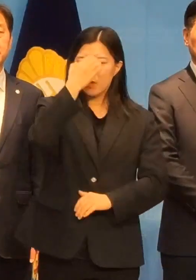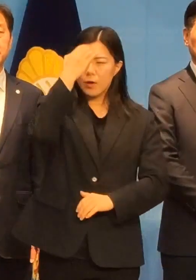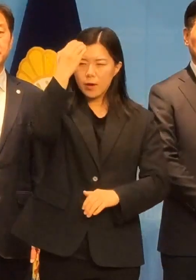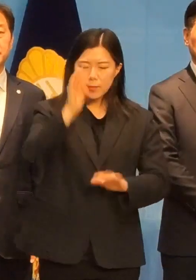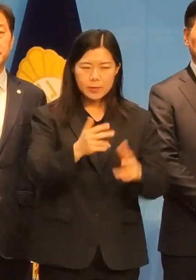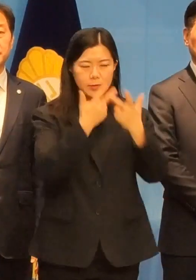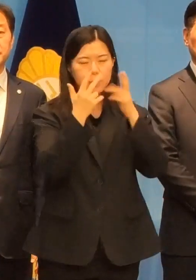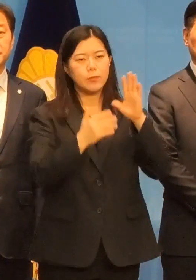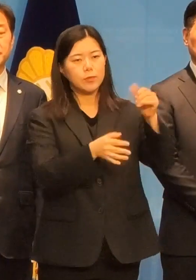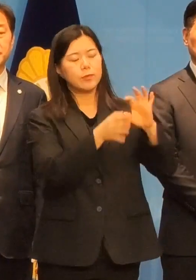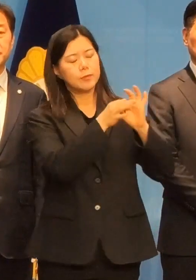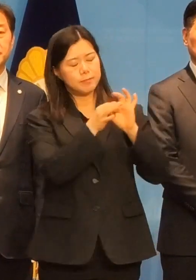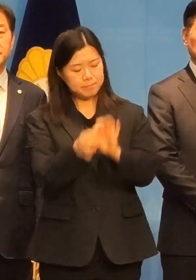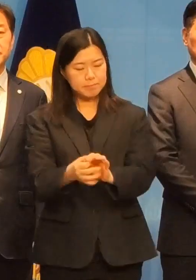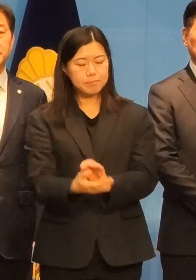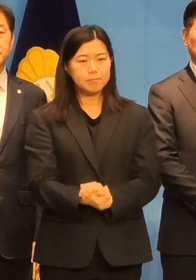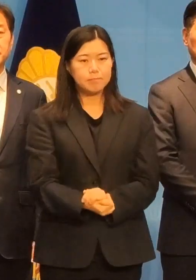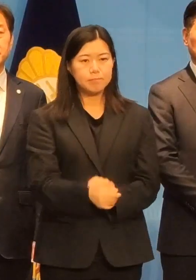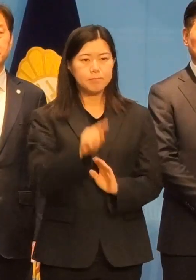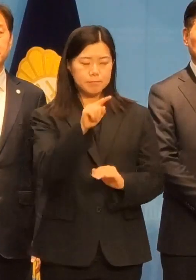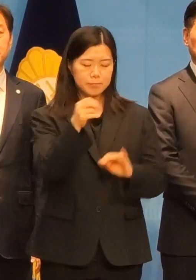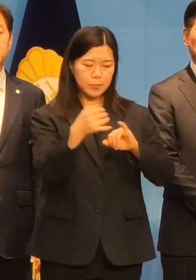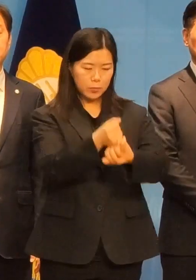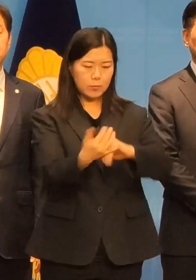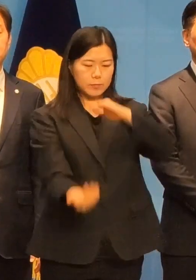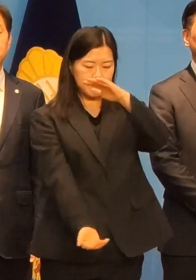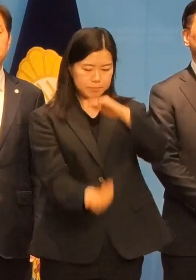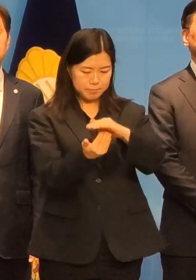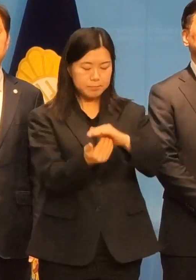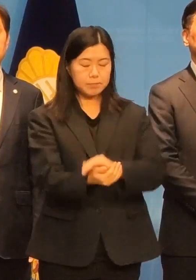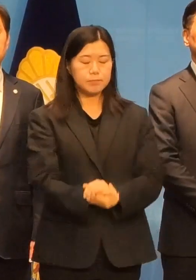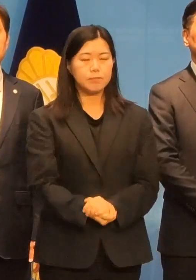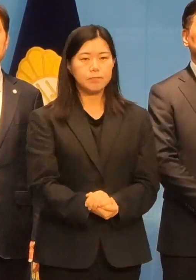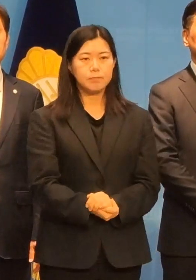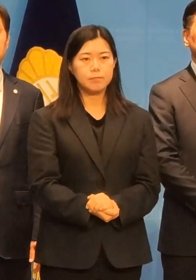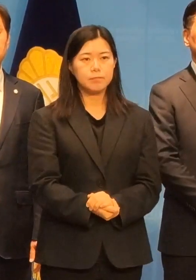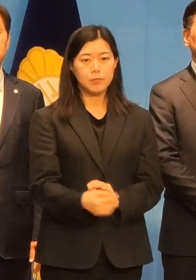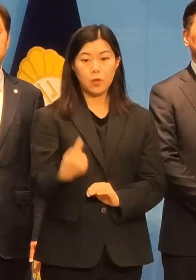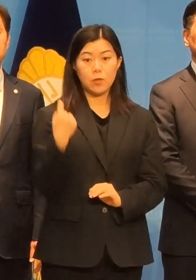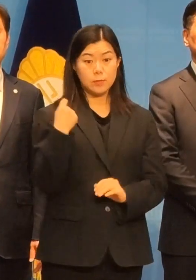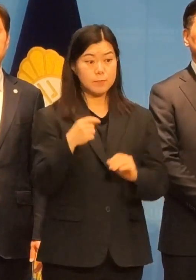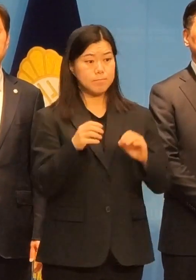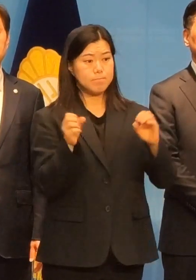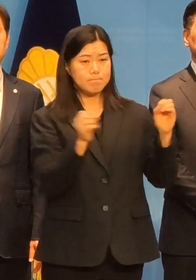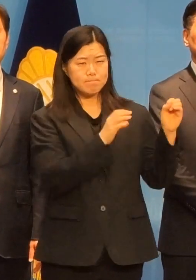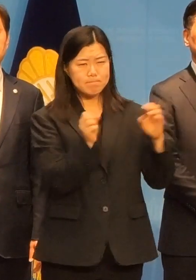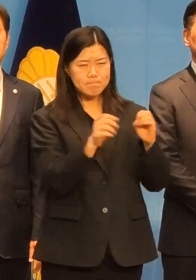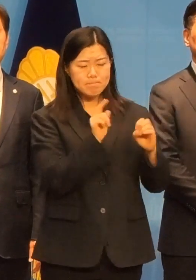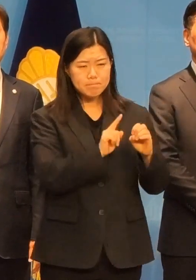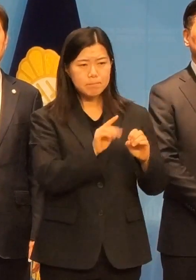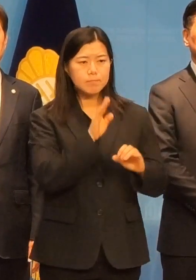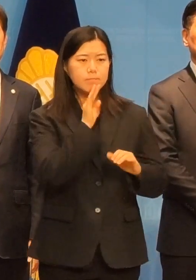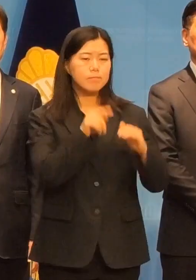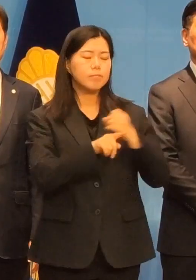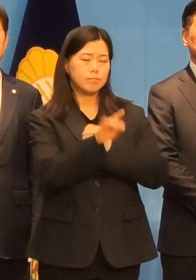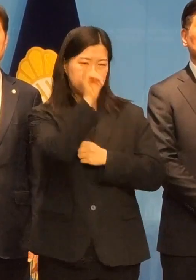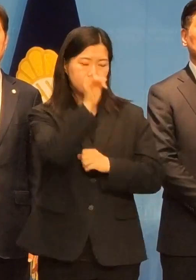이어가겠습니다. 그리고 이룰 것입니다. 어제의 회동은 참으로 뜻이